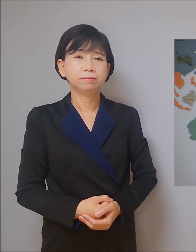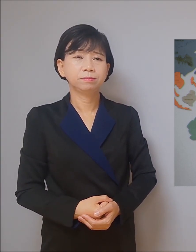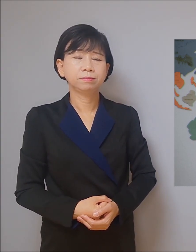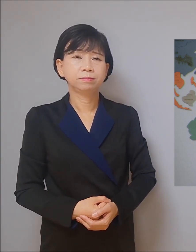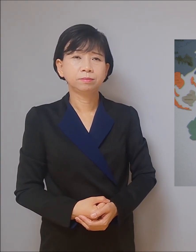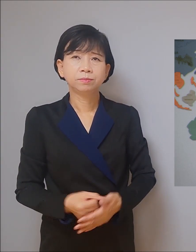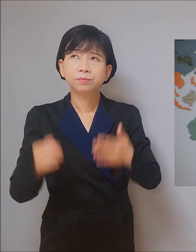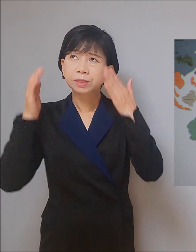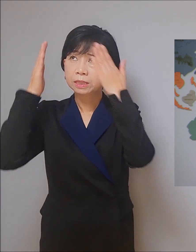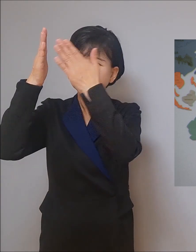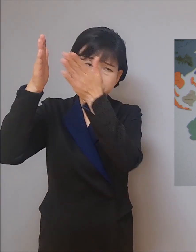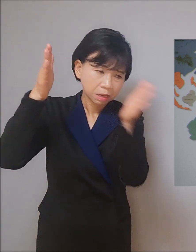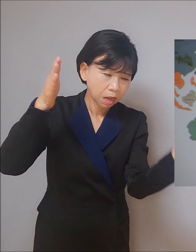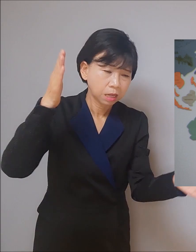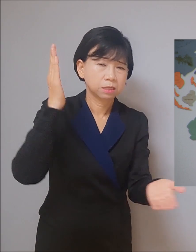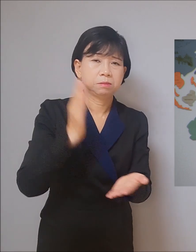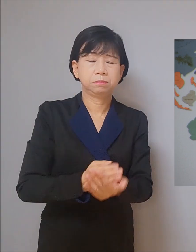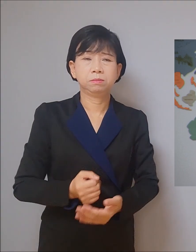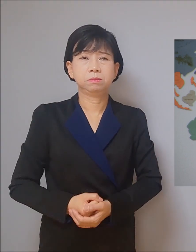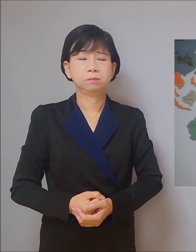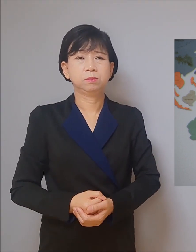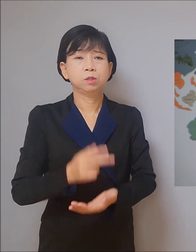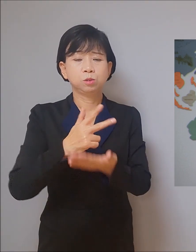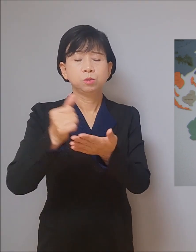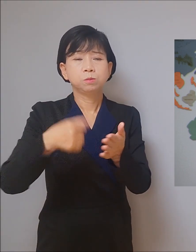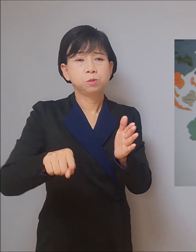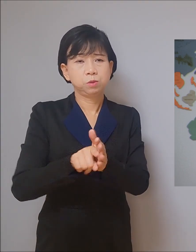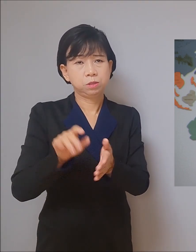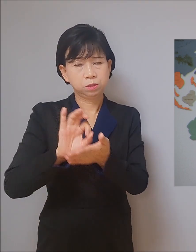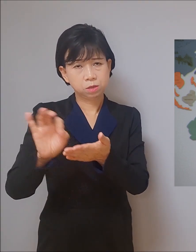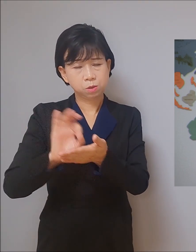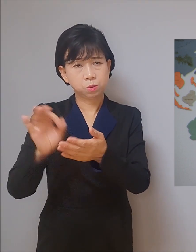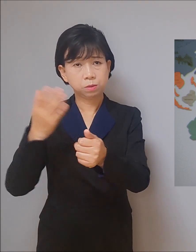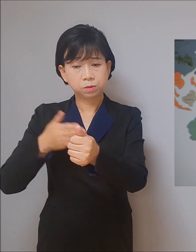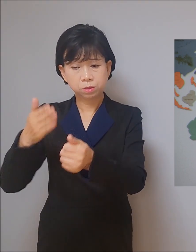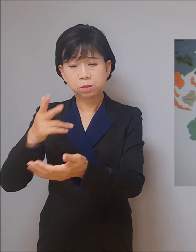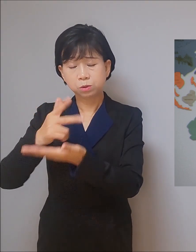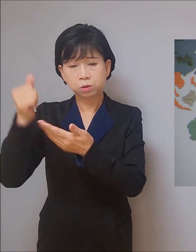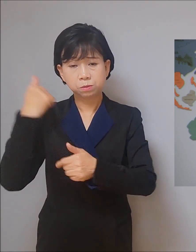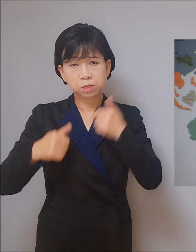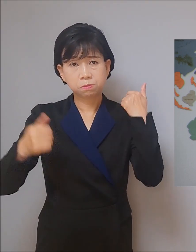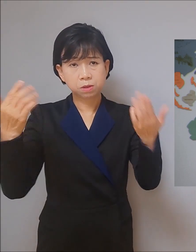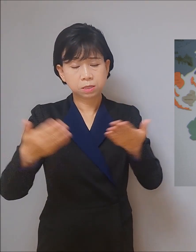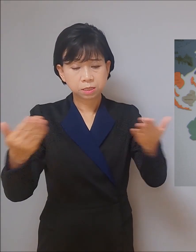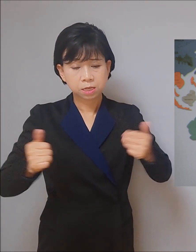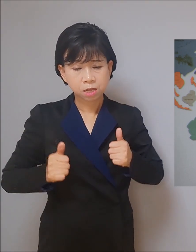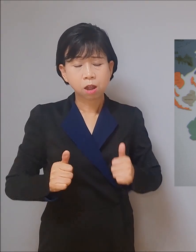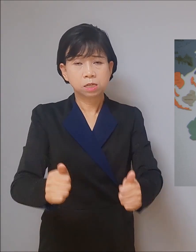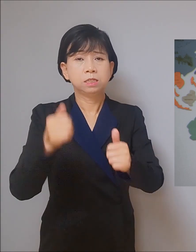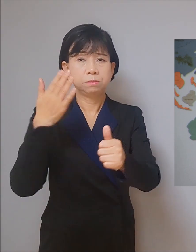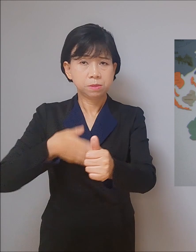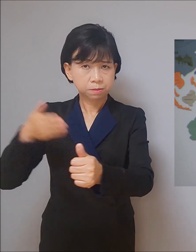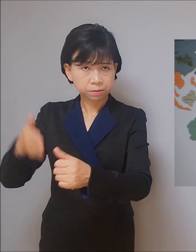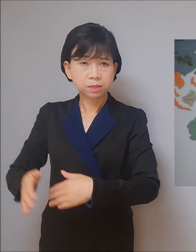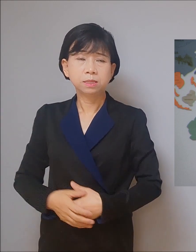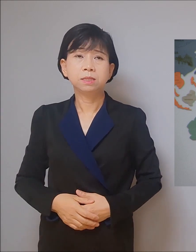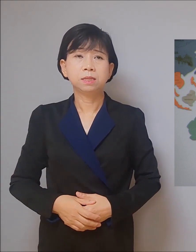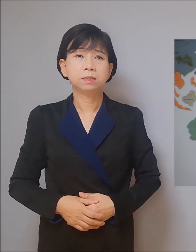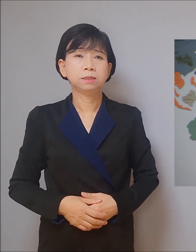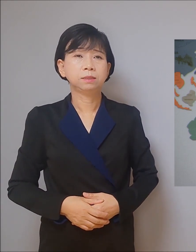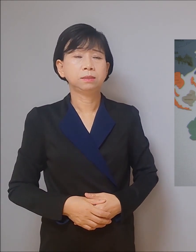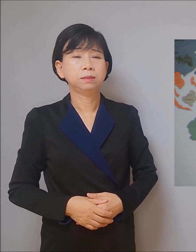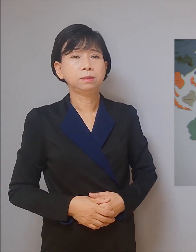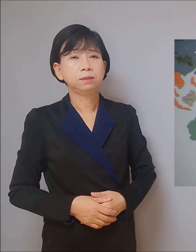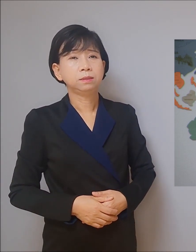빼앗기지 마십시오. 주님을 위해 사용합시다. 주님이 기뻐하시는 일에 열심을 내실 수 있기를